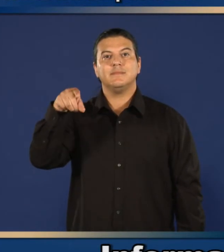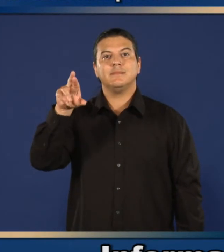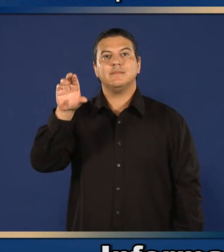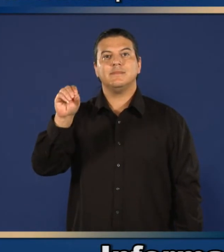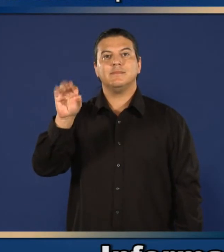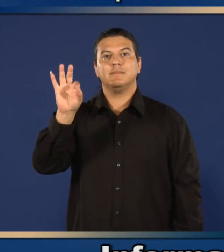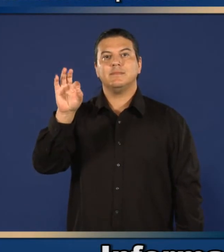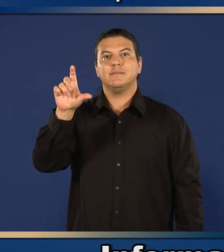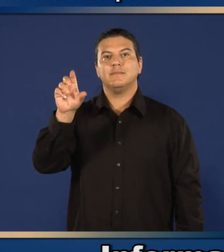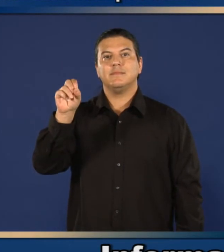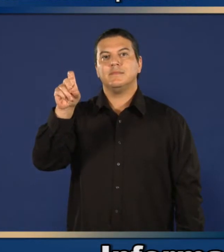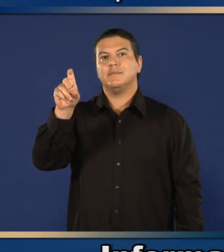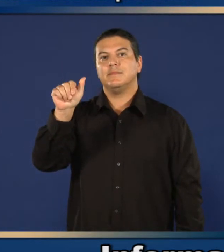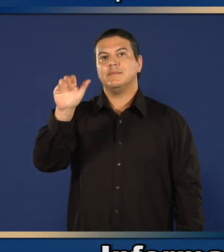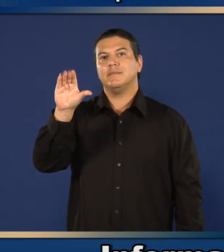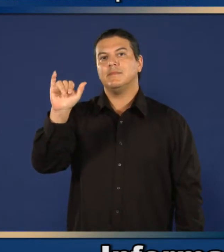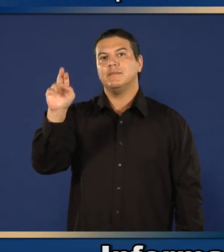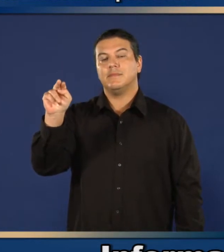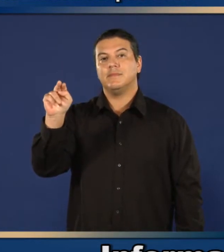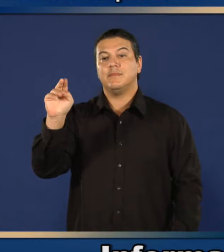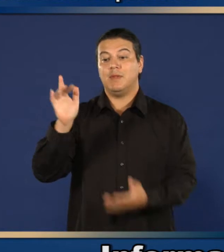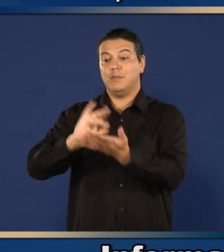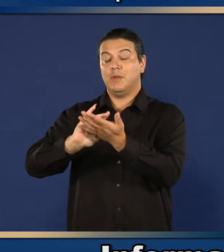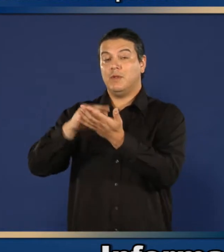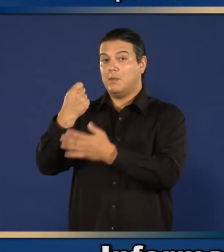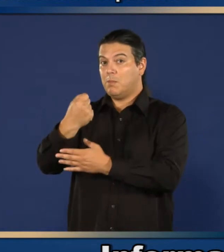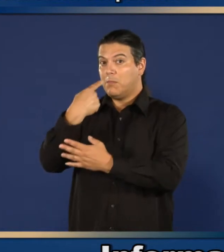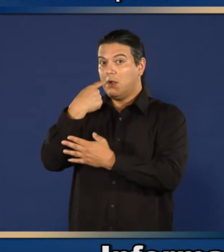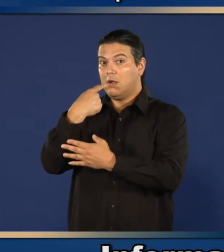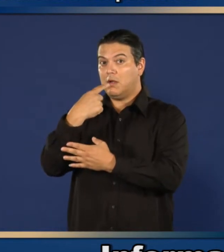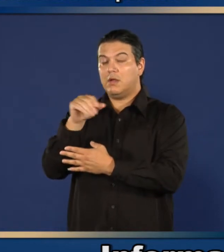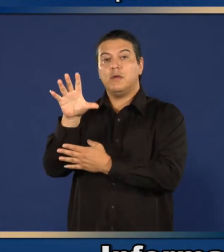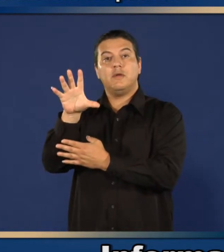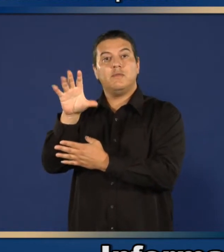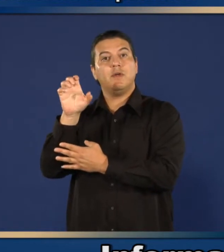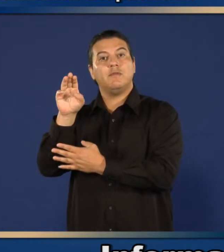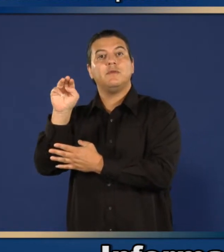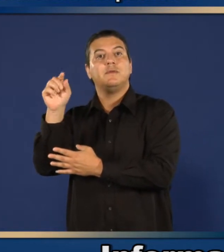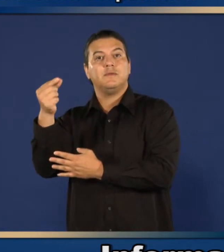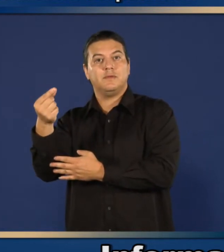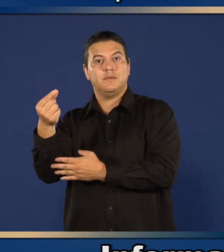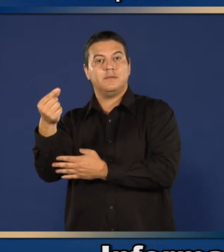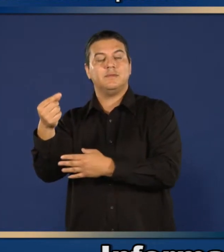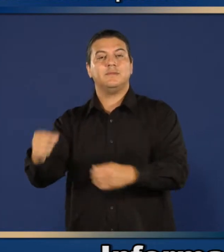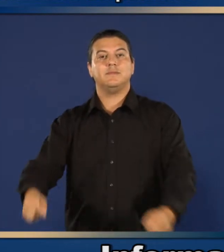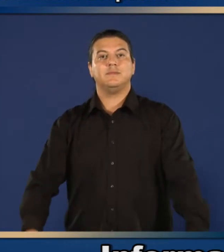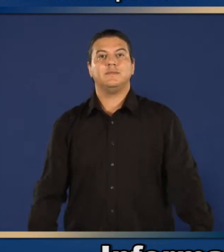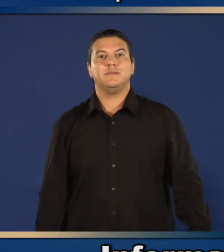ciprofloxacina oral 5 cientos miligramos comprimidos